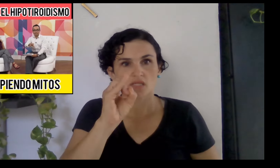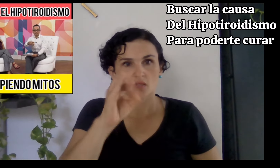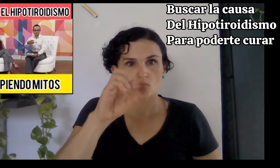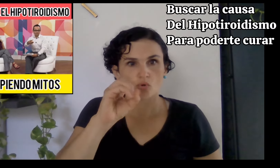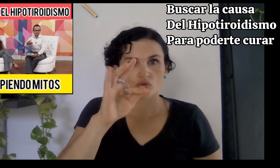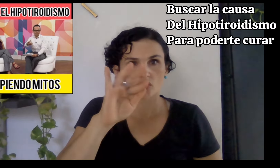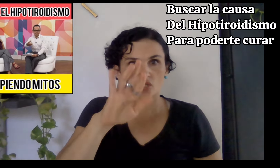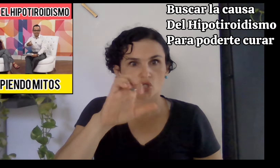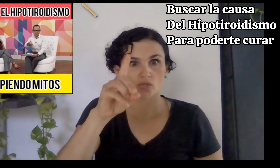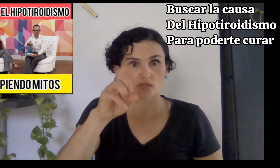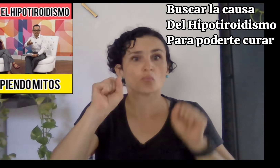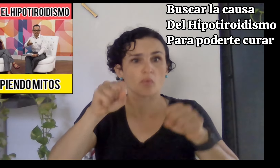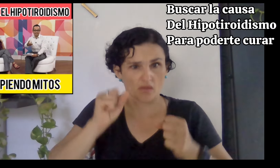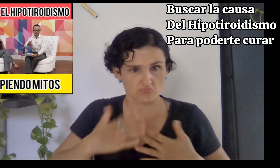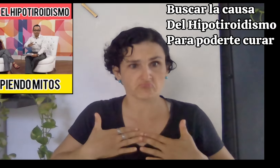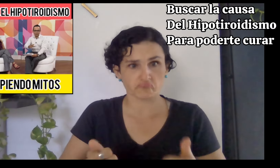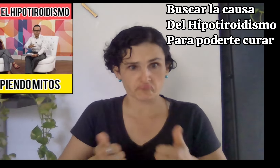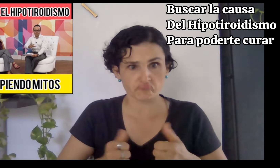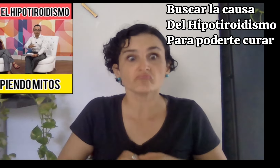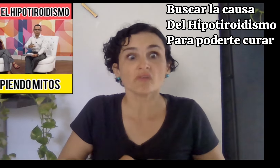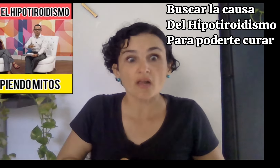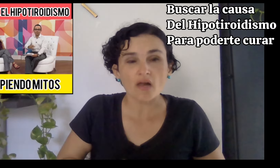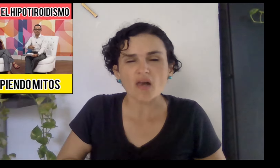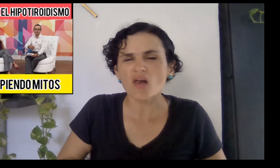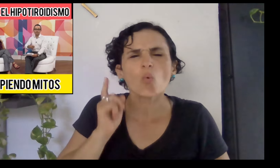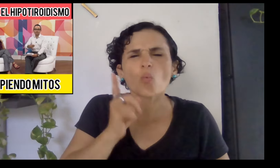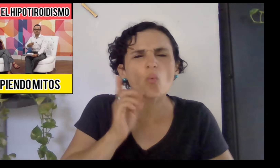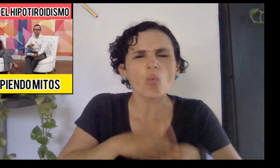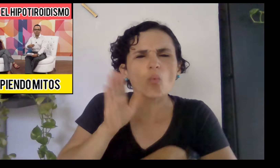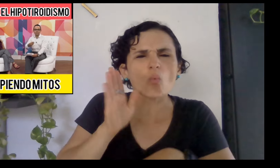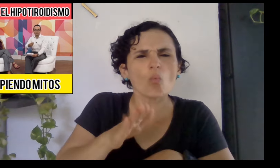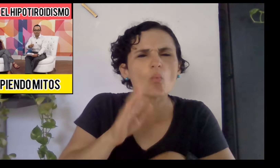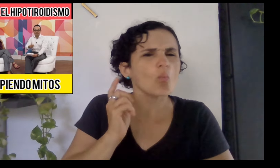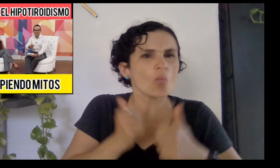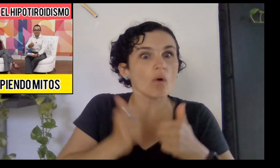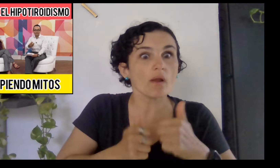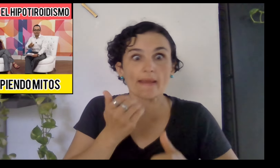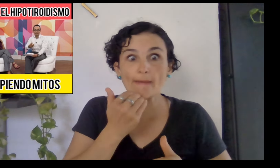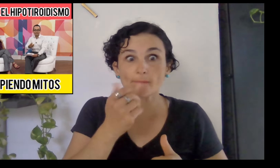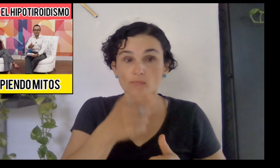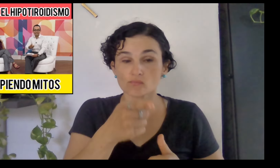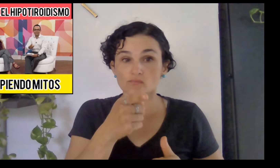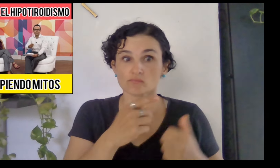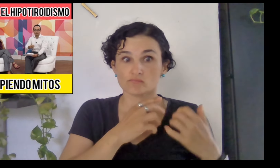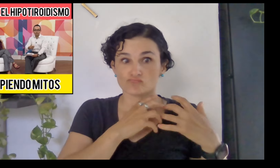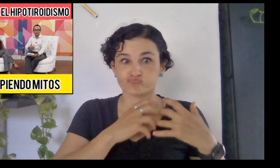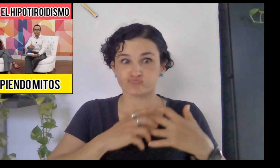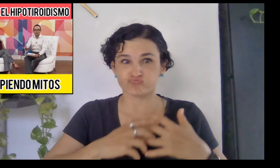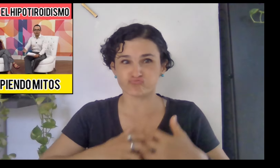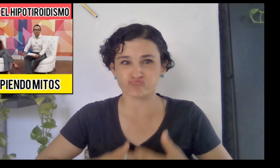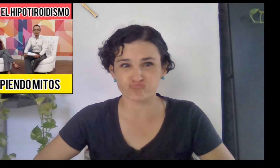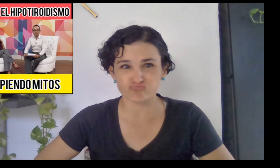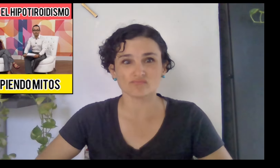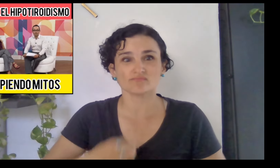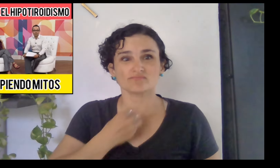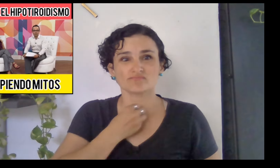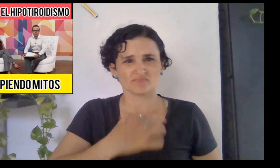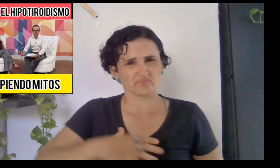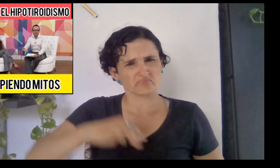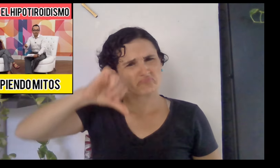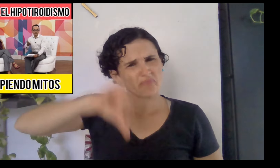hipotiroidismo tenemos que decir la siguiente. Primero, cuando comienza a disminuir la función de la tiroides, tenemos que pensar qué ocurre por alguna falla